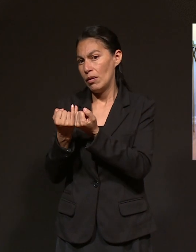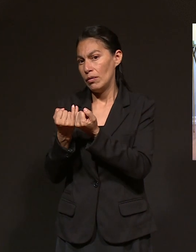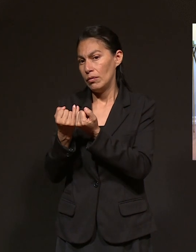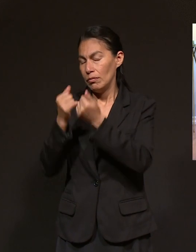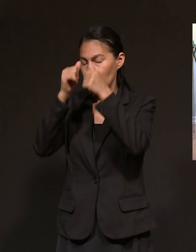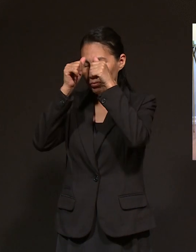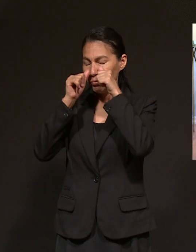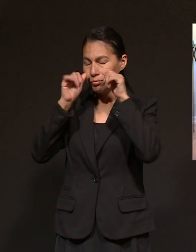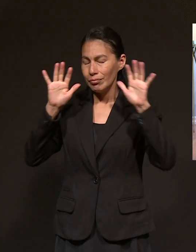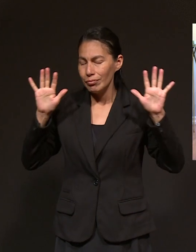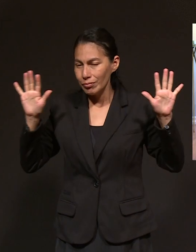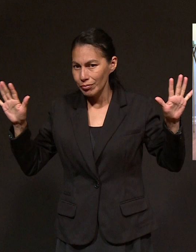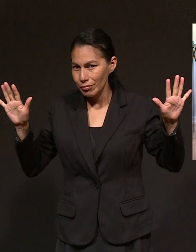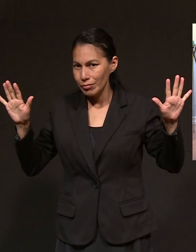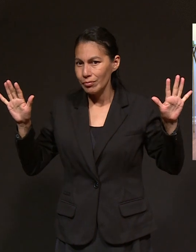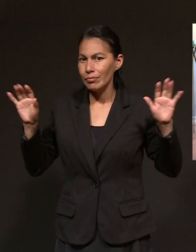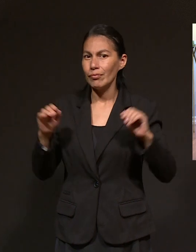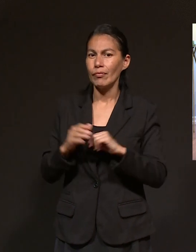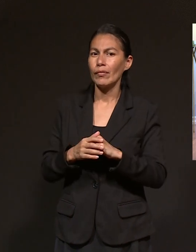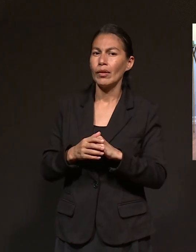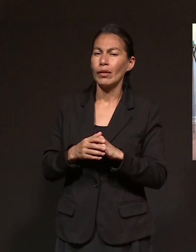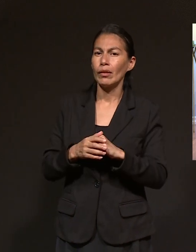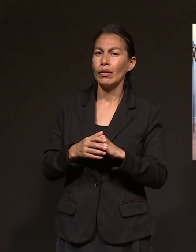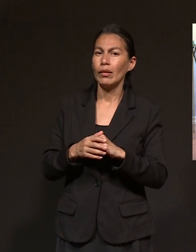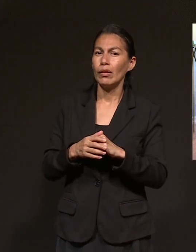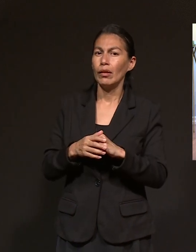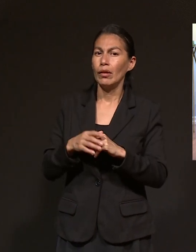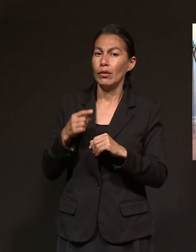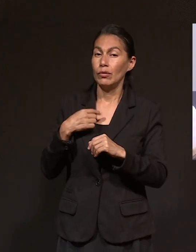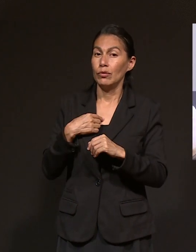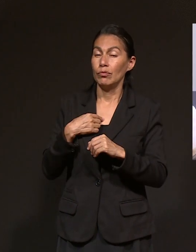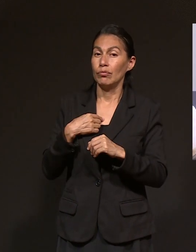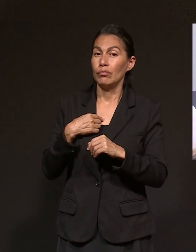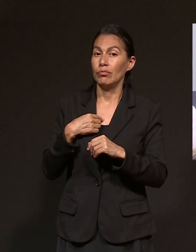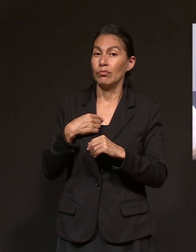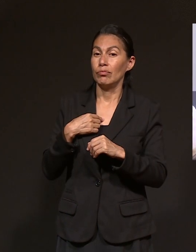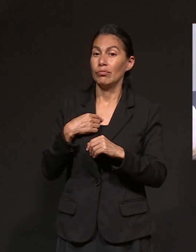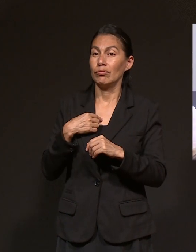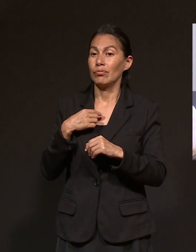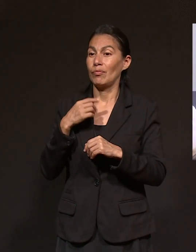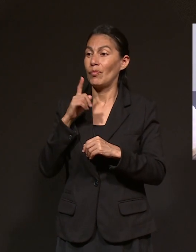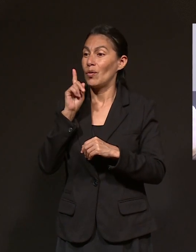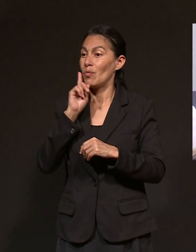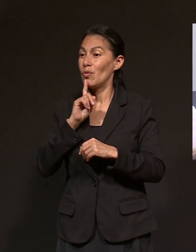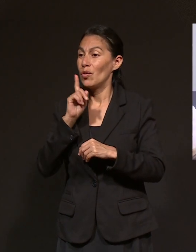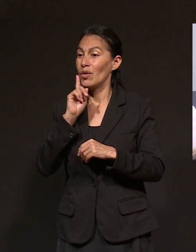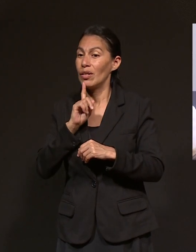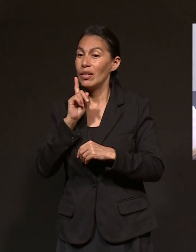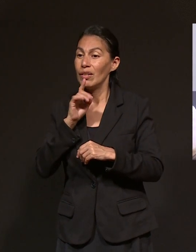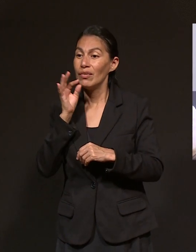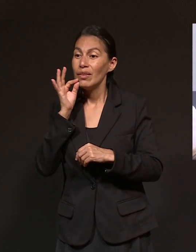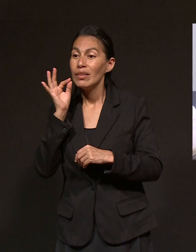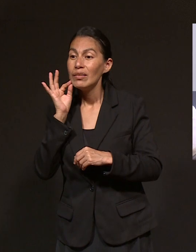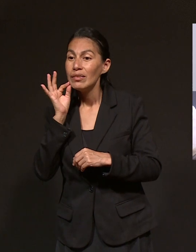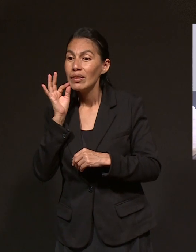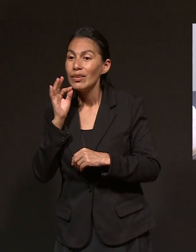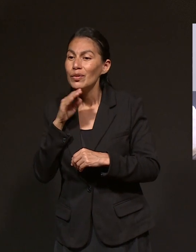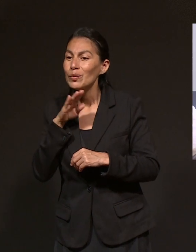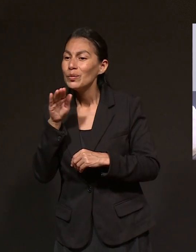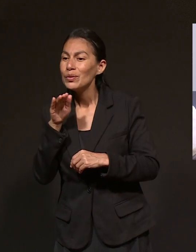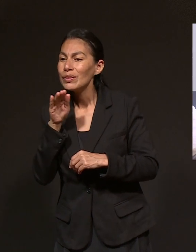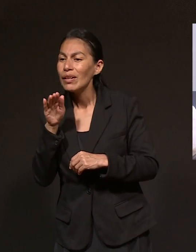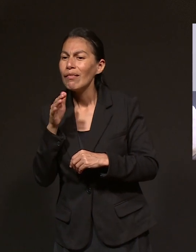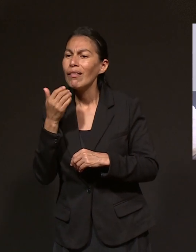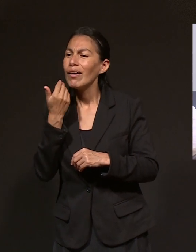como Sansón, yo quería las que me agradaban a los ojos, las filisteas. Pero